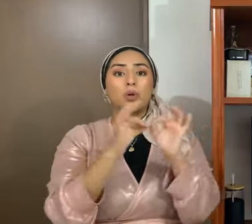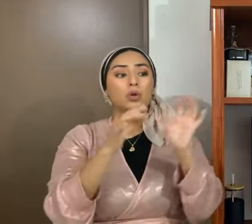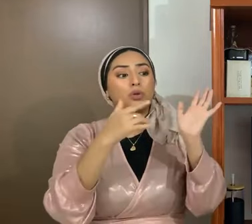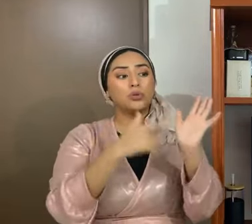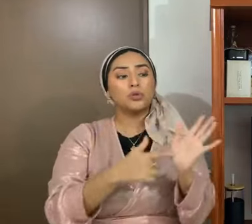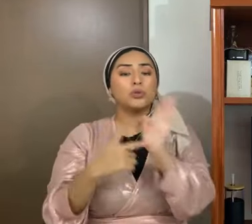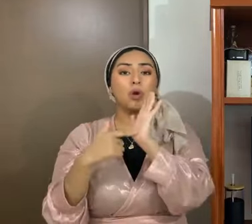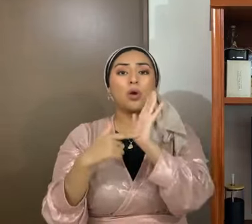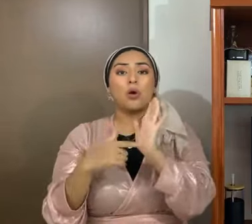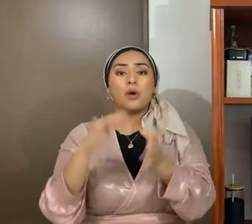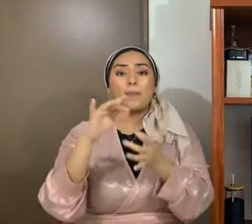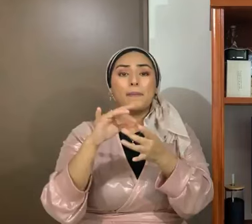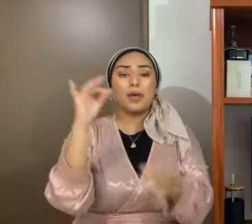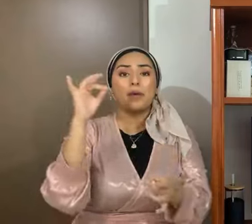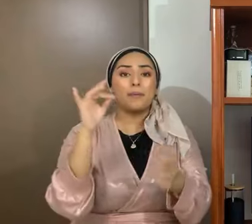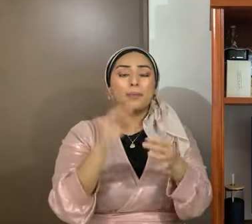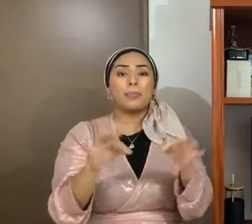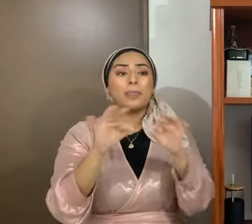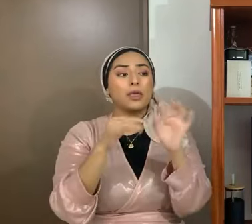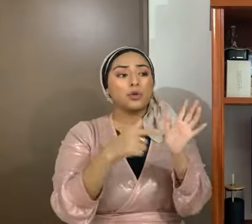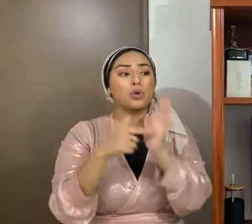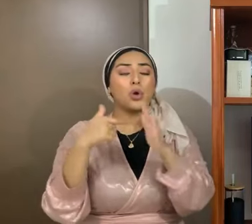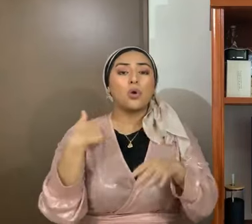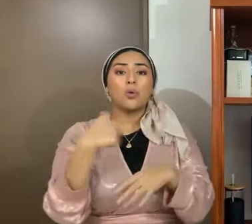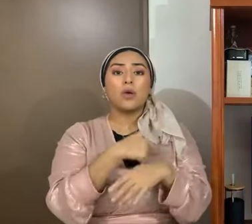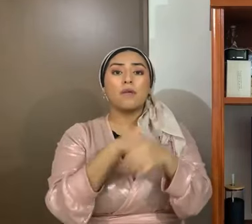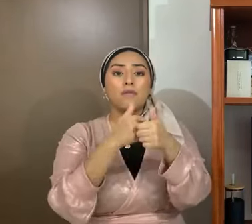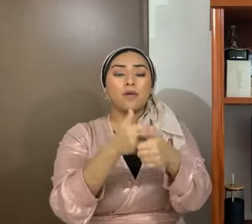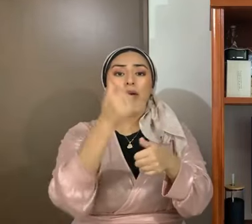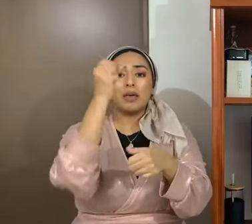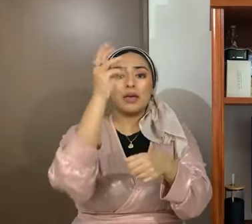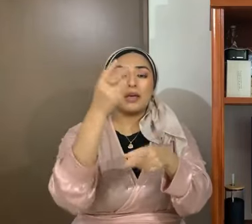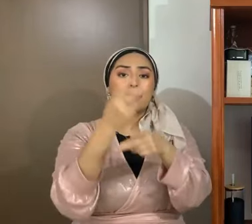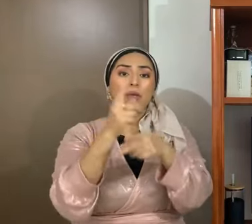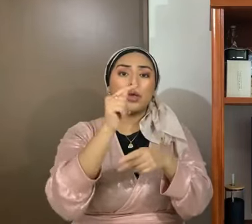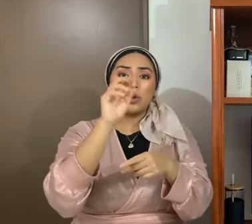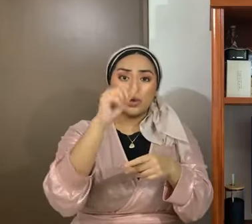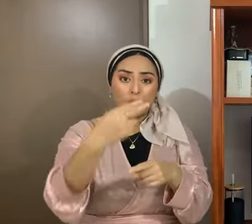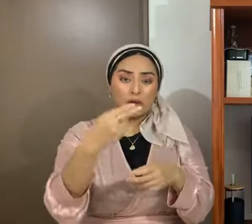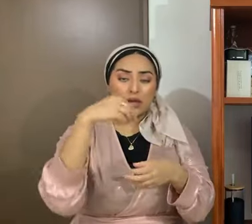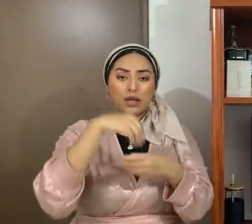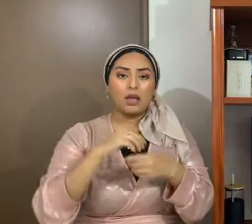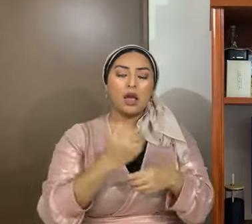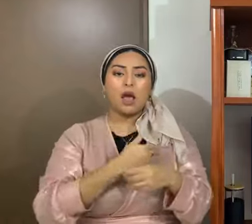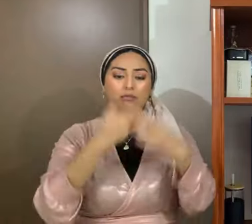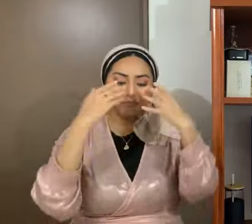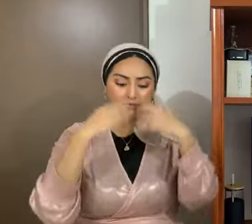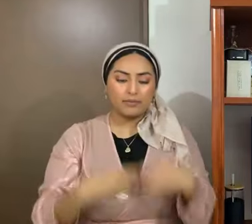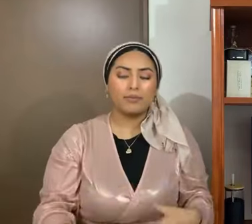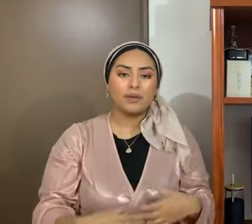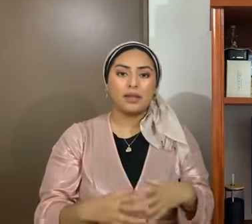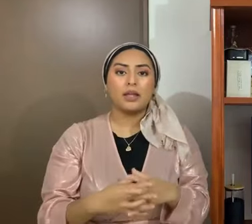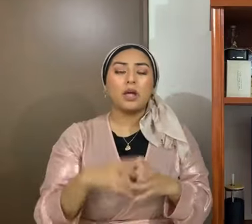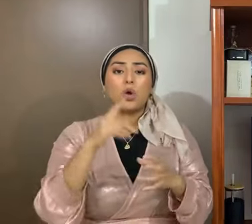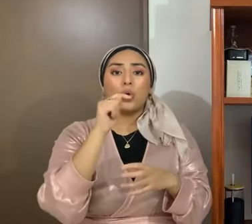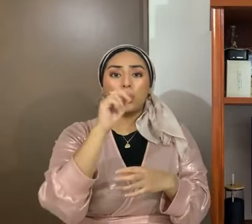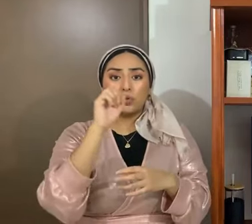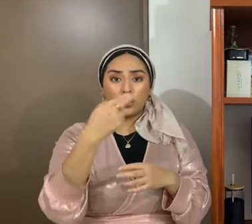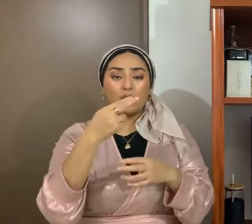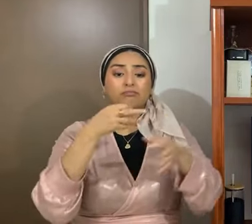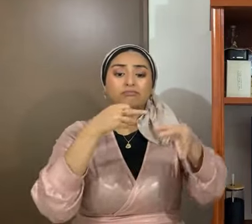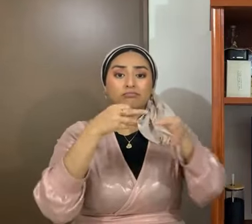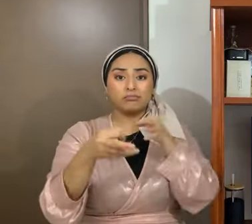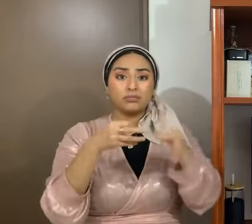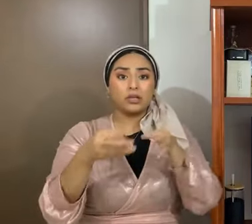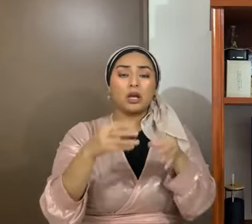la espiritualidad, hay que demostrar que seguimos a Yahshua, que guardamos su Torah en nuestro ser y con todo nuestro ser. La Torah nos